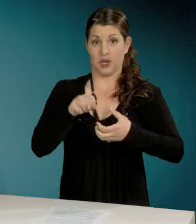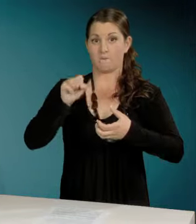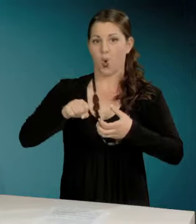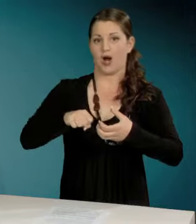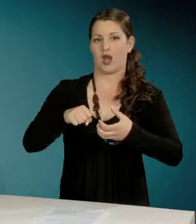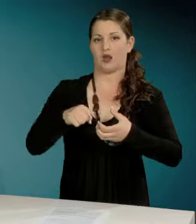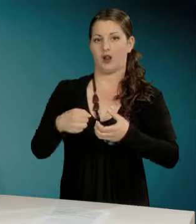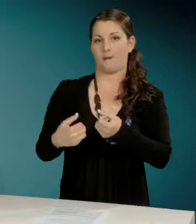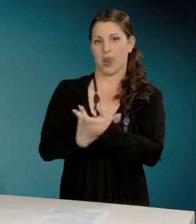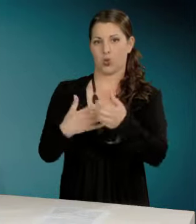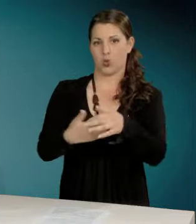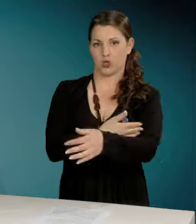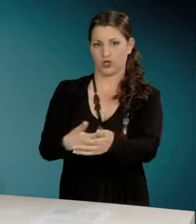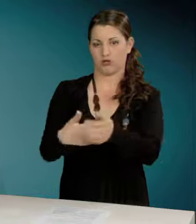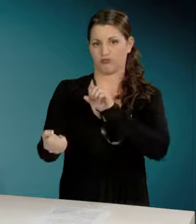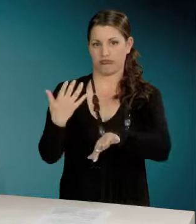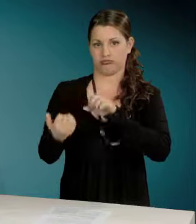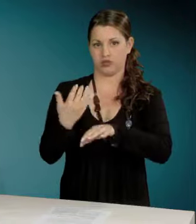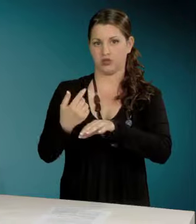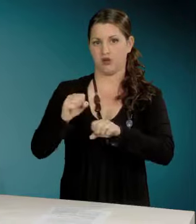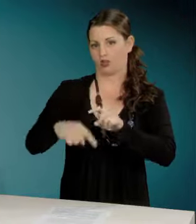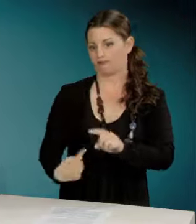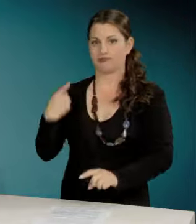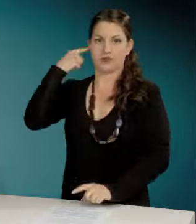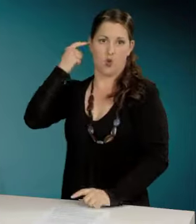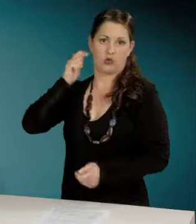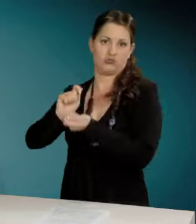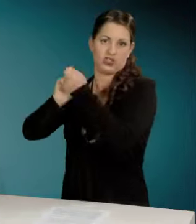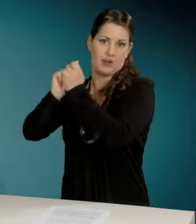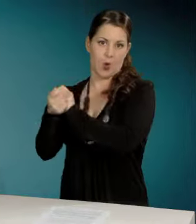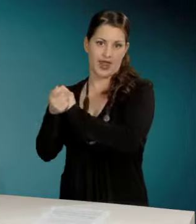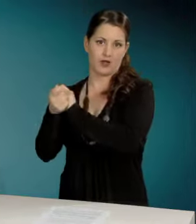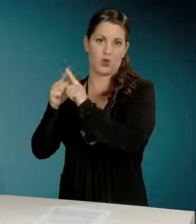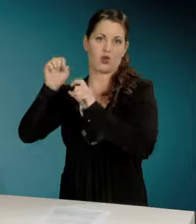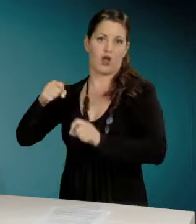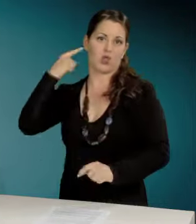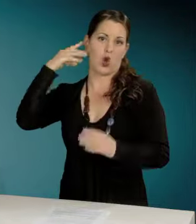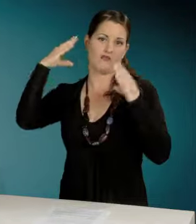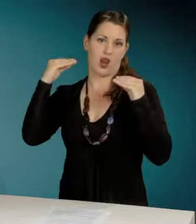ohr stimuliert wird was zur hörschädigung führen kann